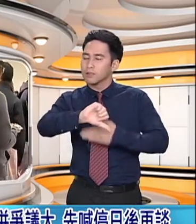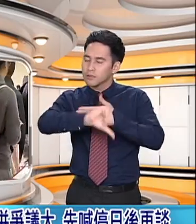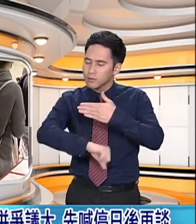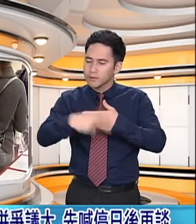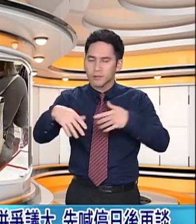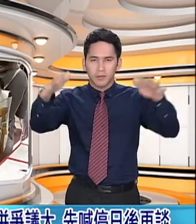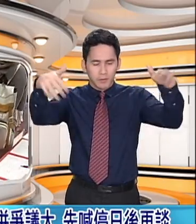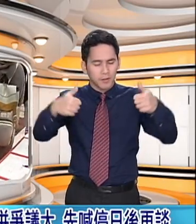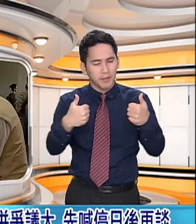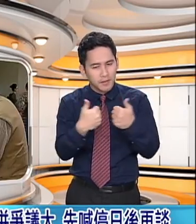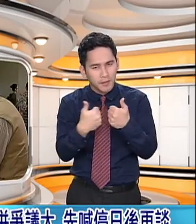论。